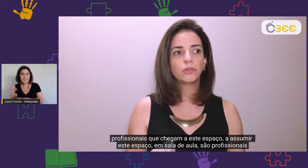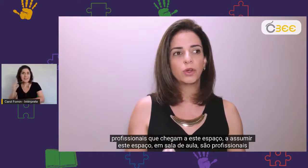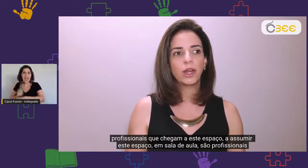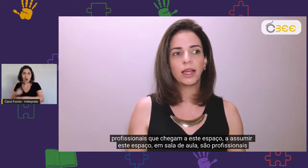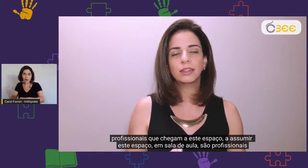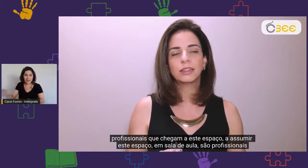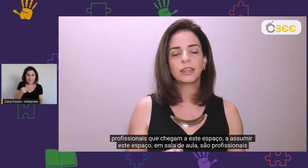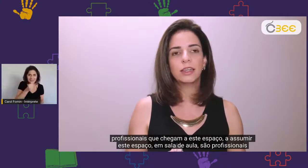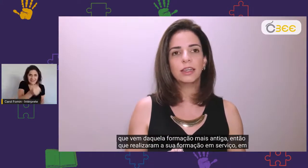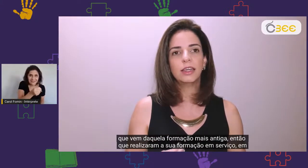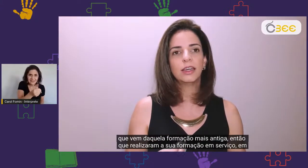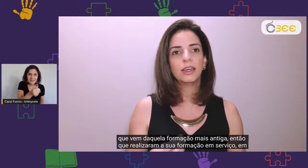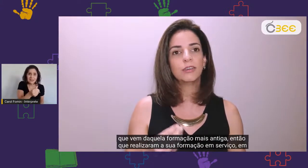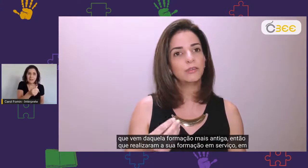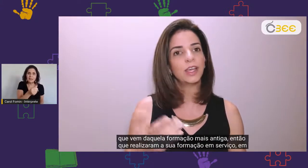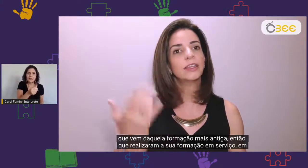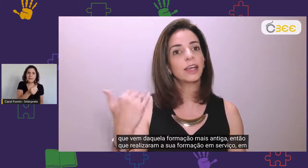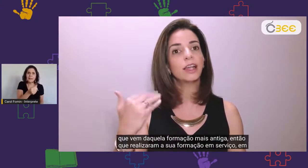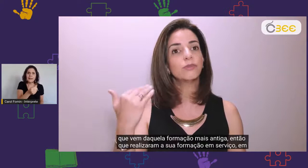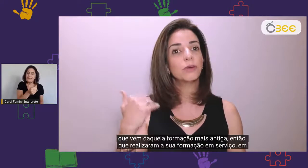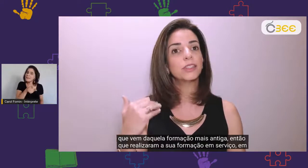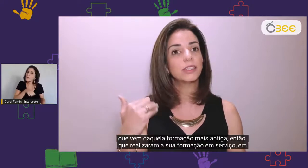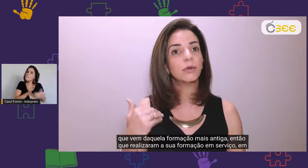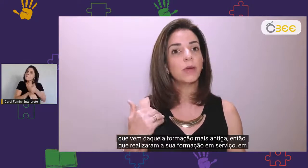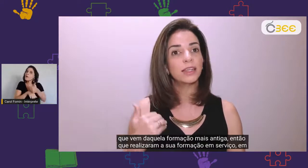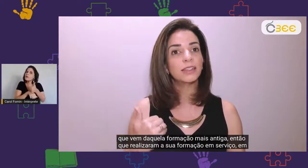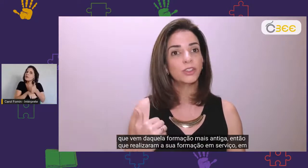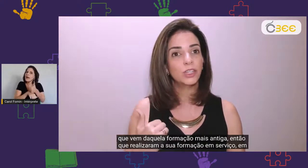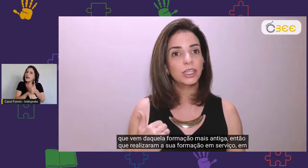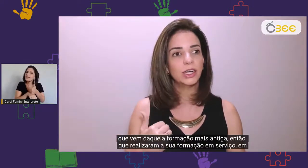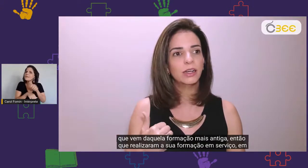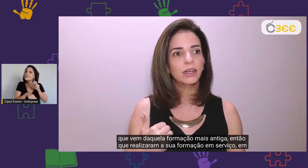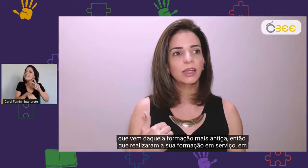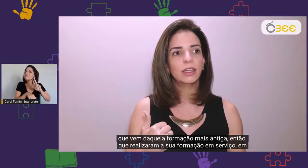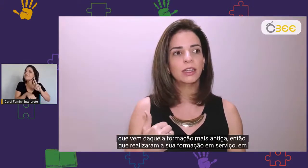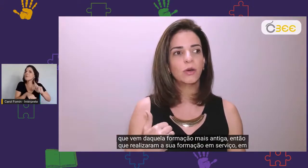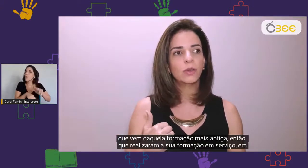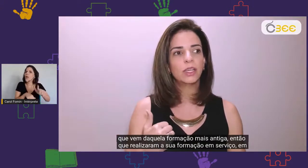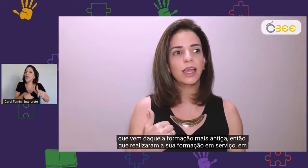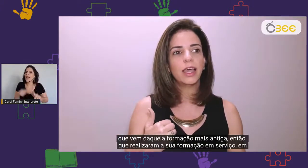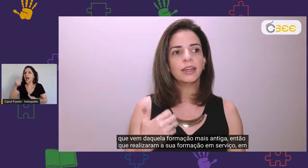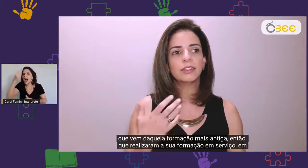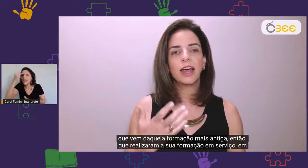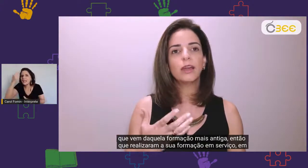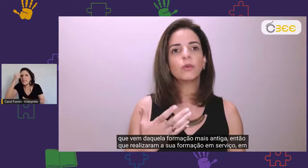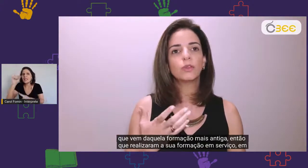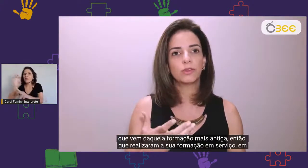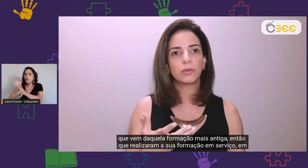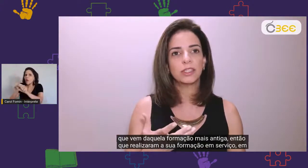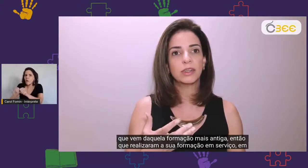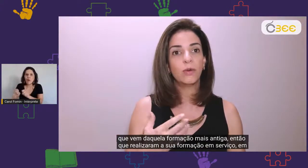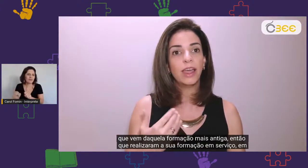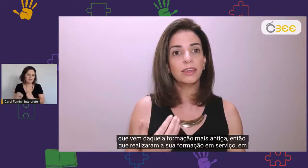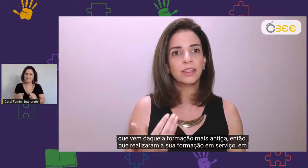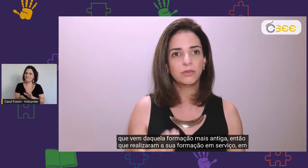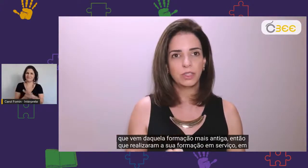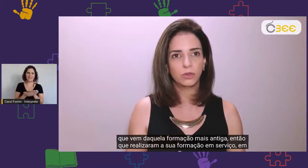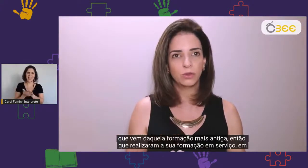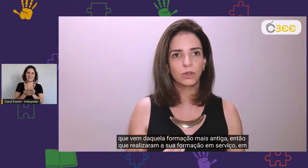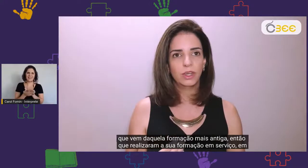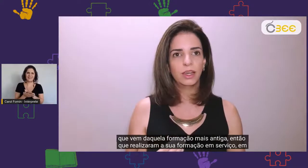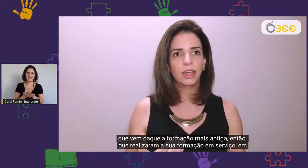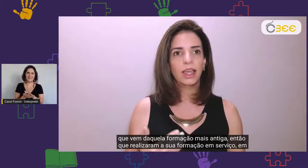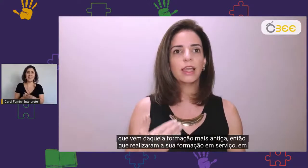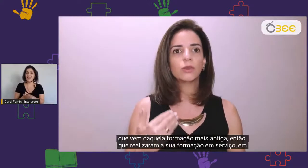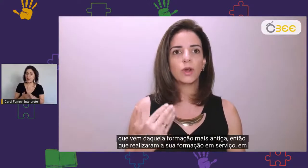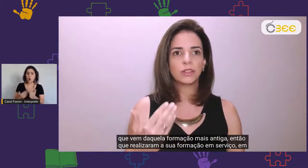são profissionais que vêm daquela formação mais antiga, então que realizaram a sua formação em